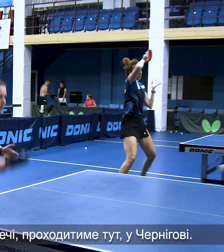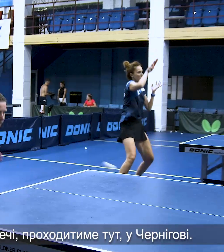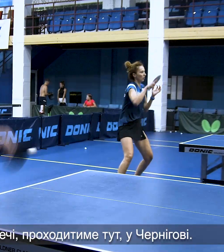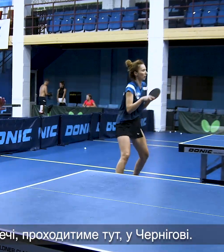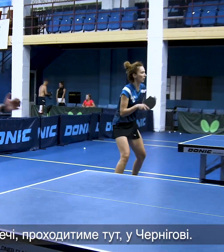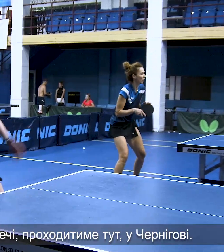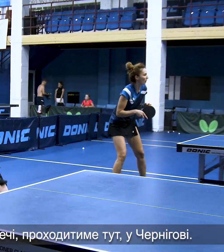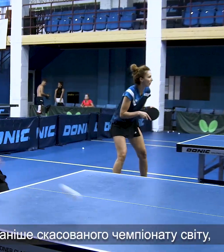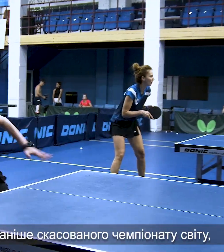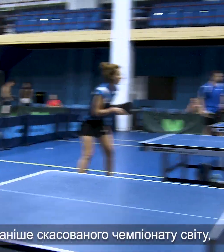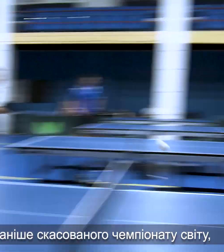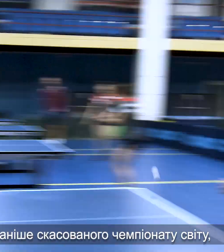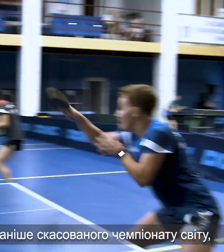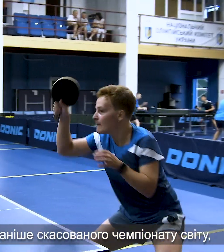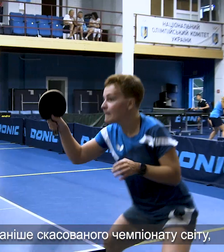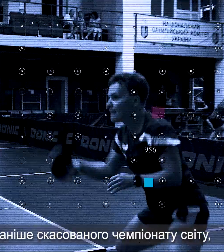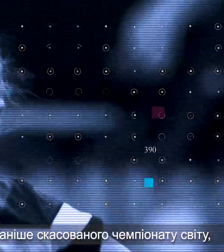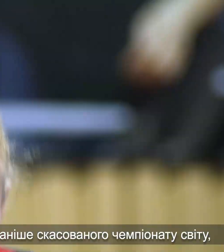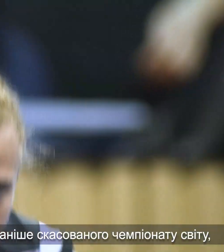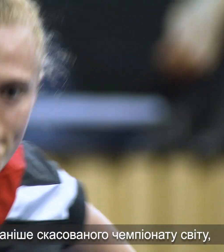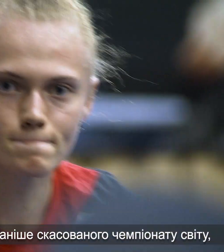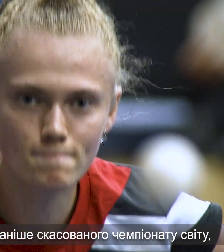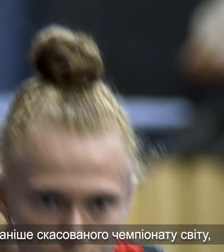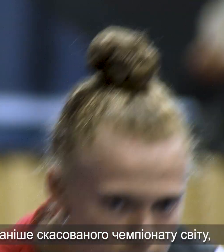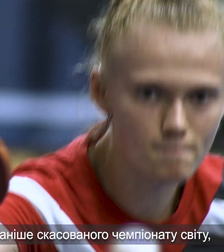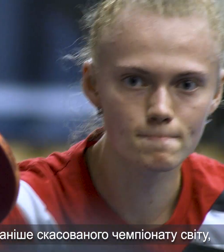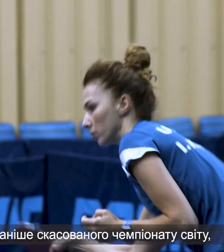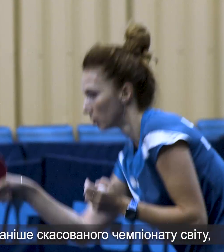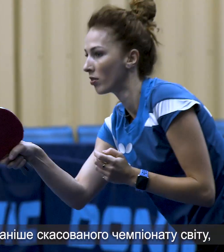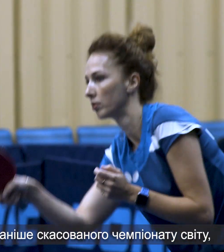щодо раніше скасованого чемпіонату світу, можливо, його проведуть перед іграми в